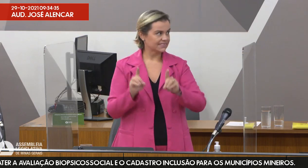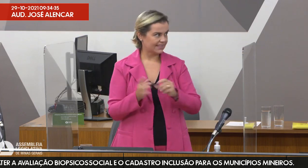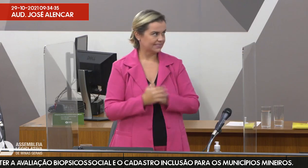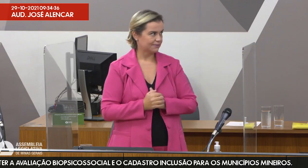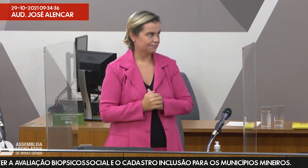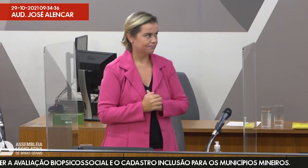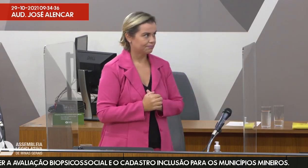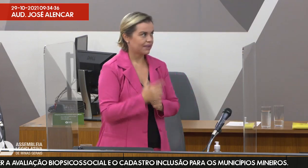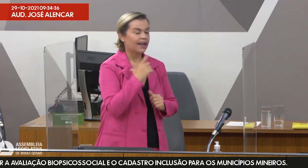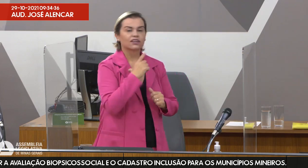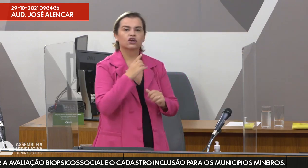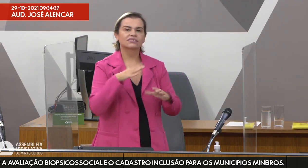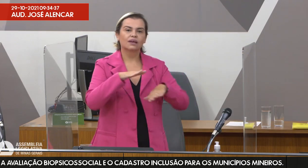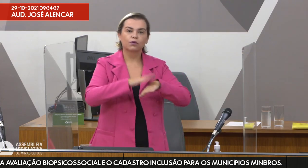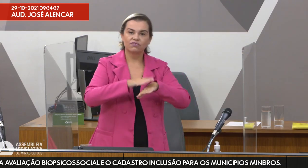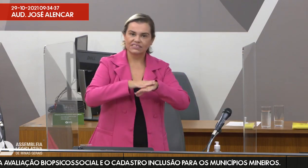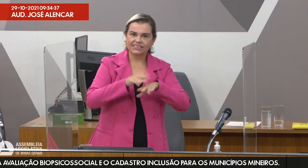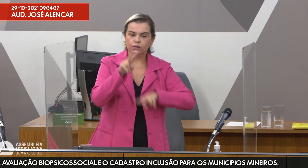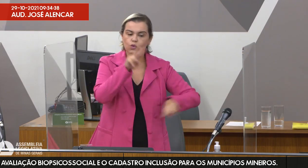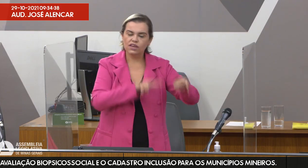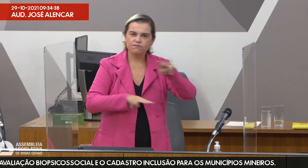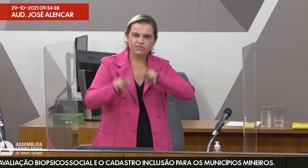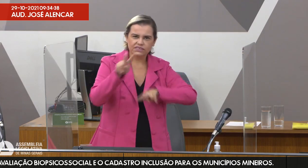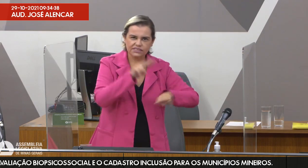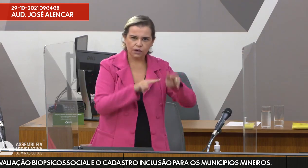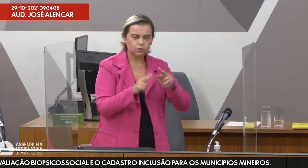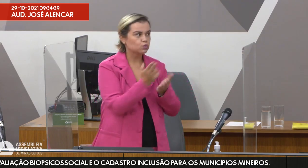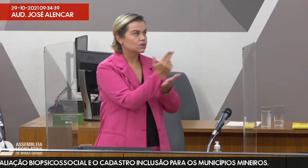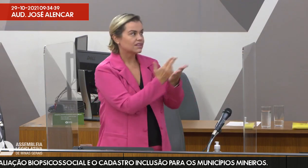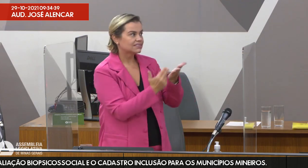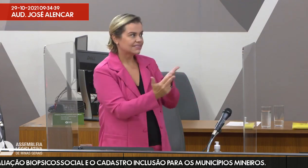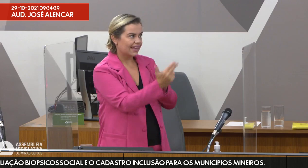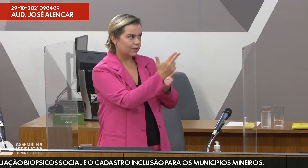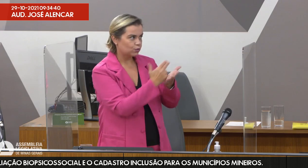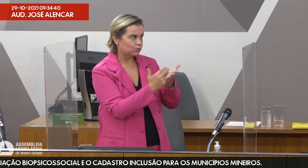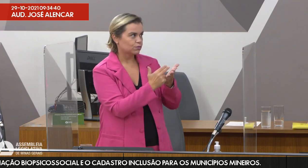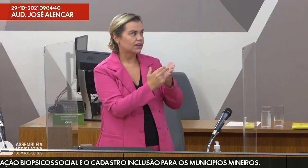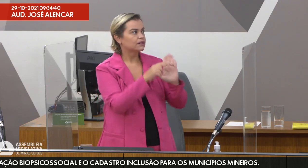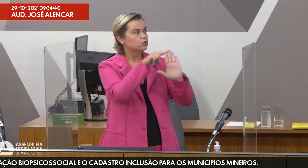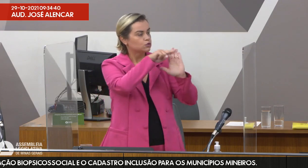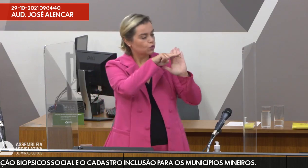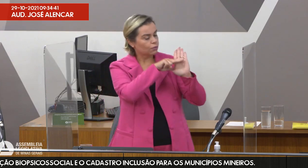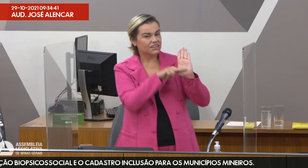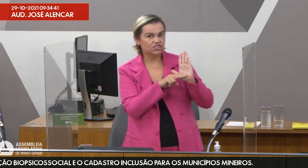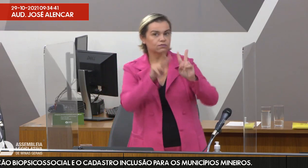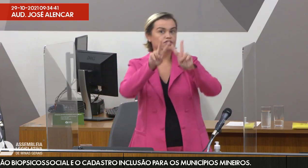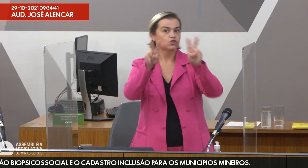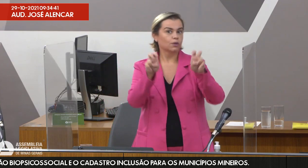Nós fizemos a revisão do desenho e dos normativos sobre a Política Nacional de Inclusão da Pessoa com Deficiência.